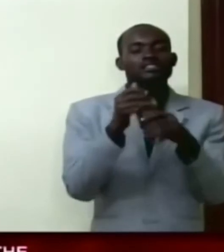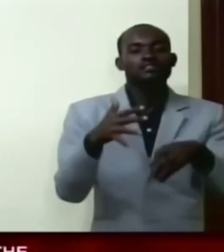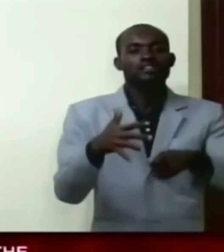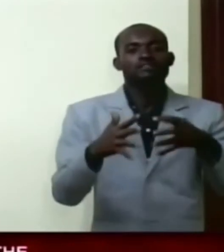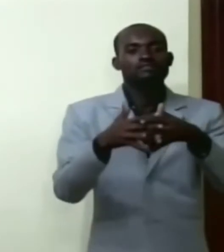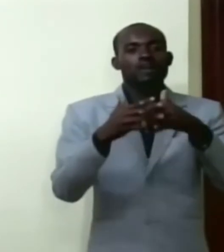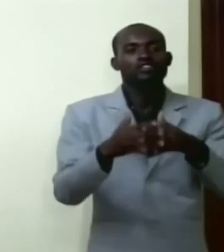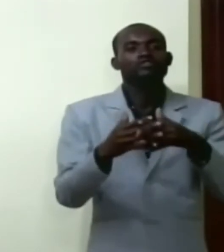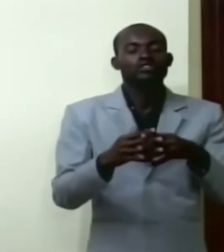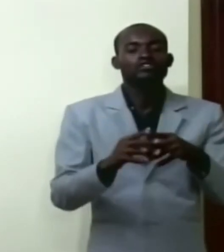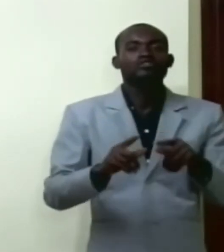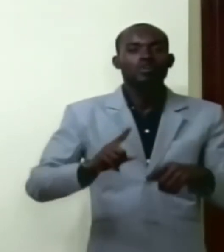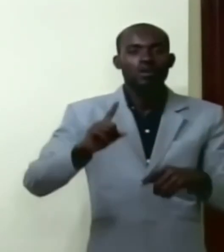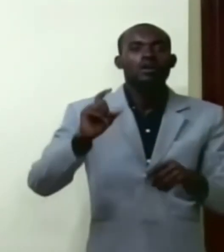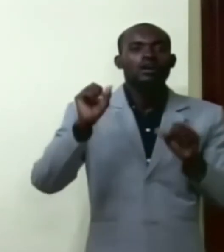autorisation pour commencer le